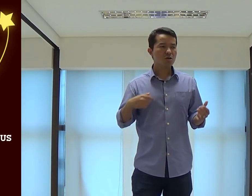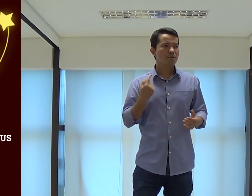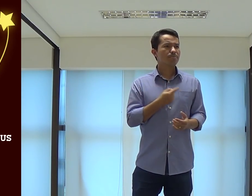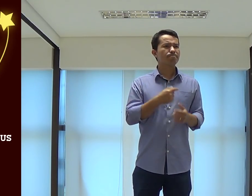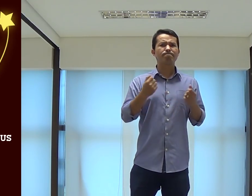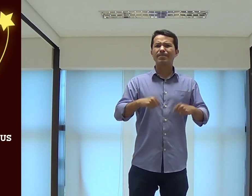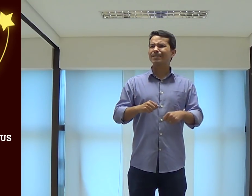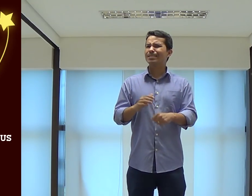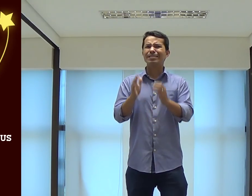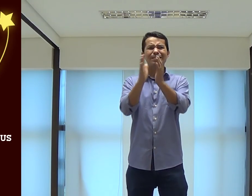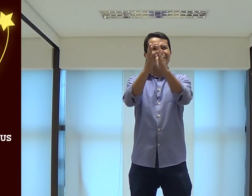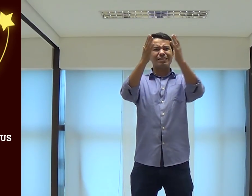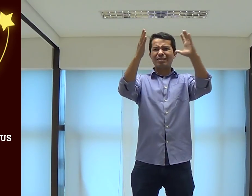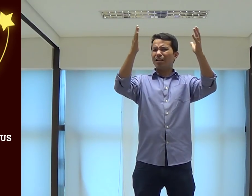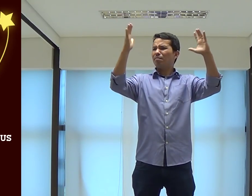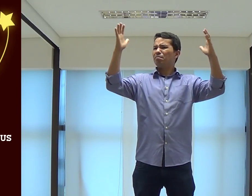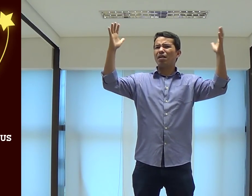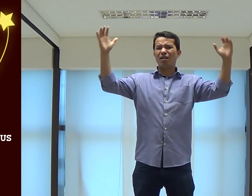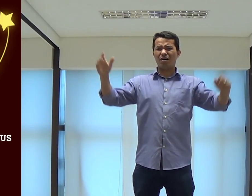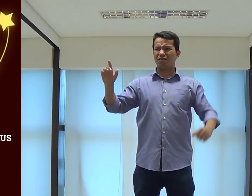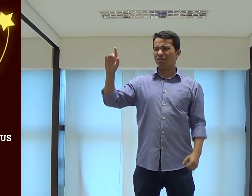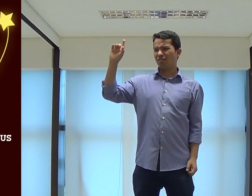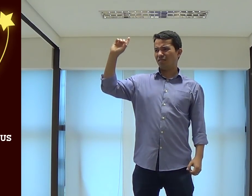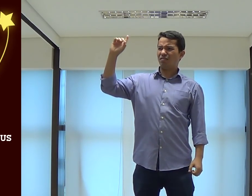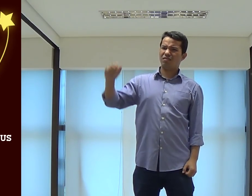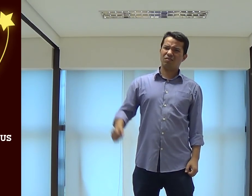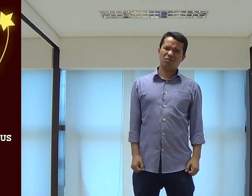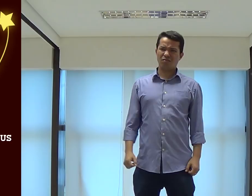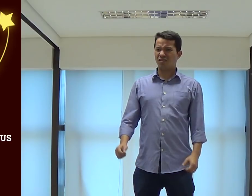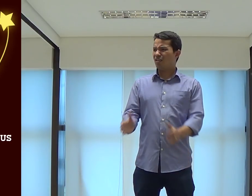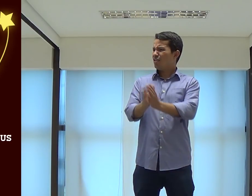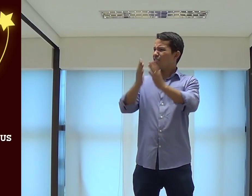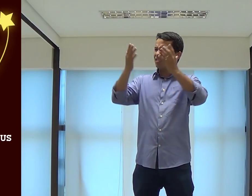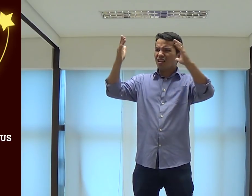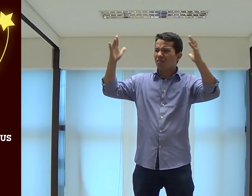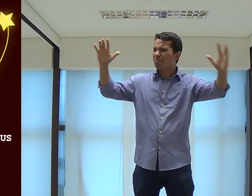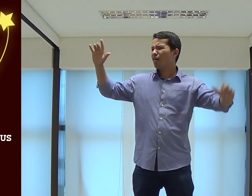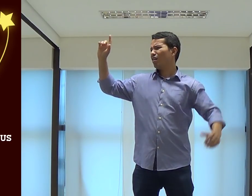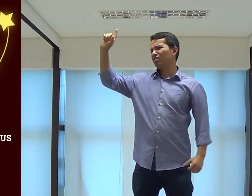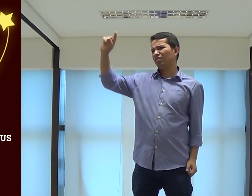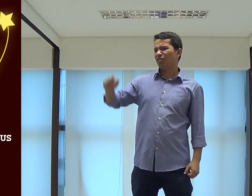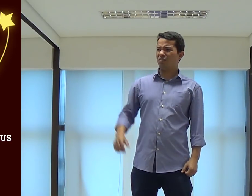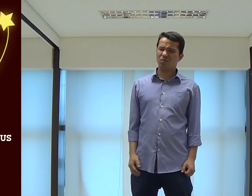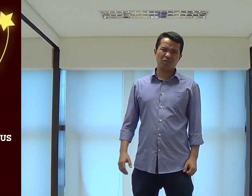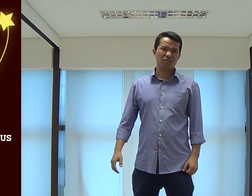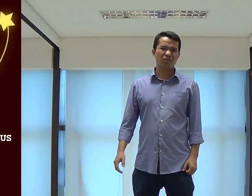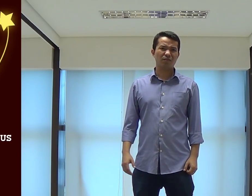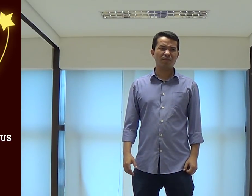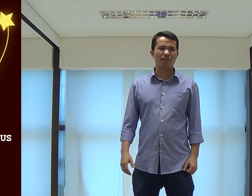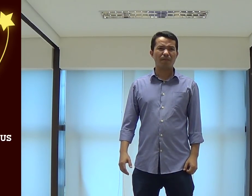Então, agora é o tempo de celebração a Deus. A gente tem que celebrar a Ele.